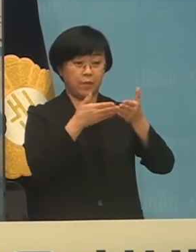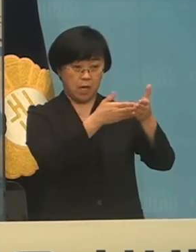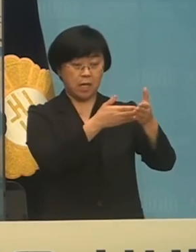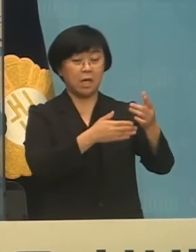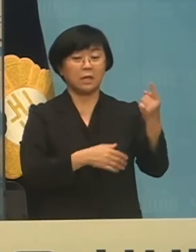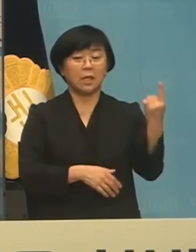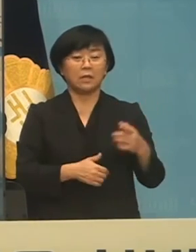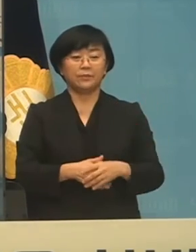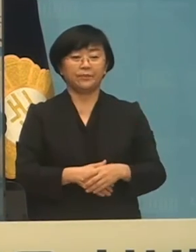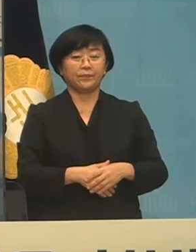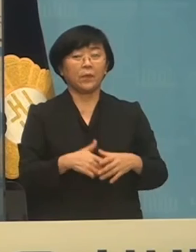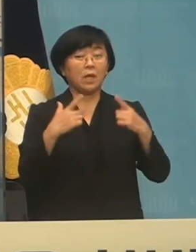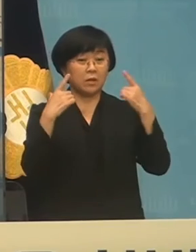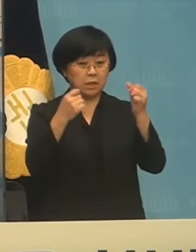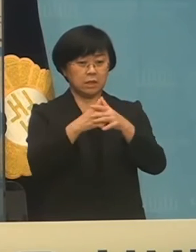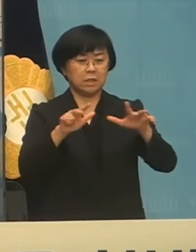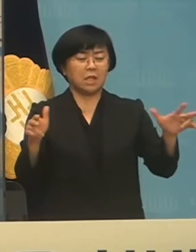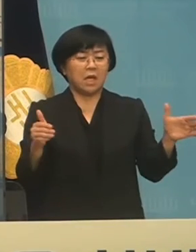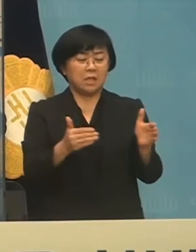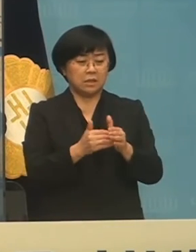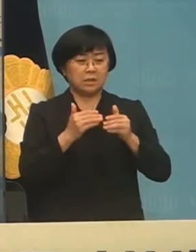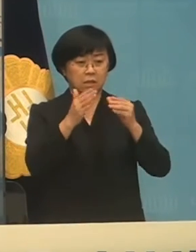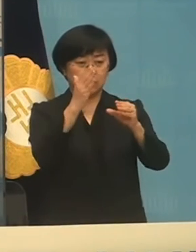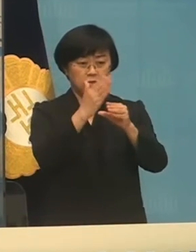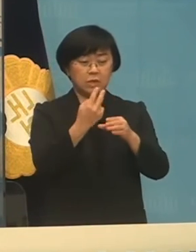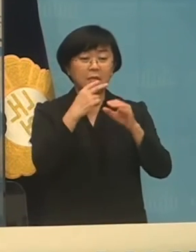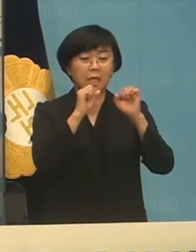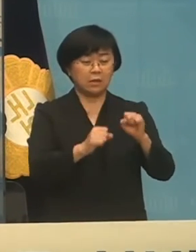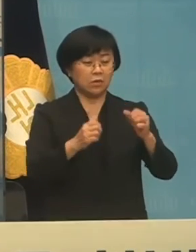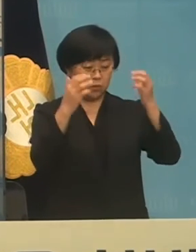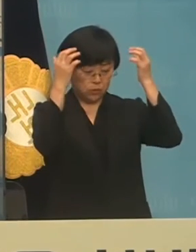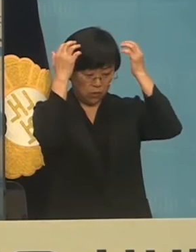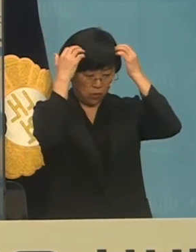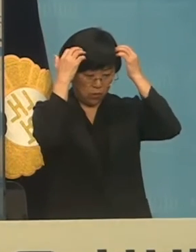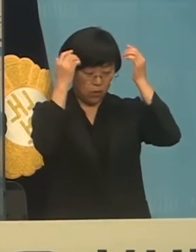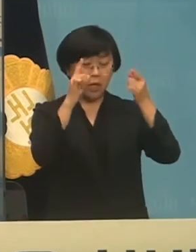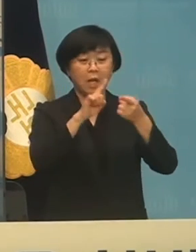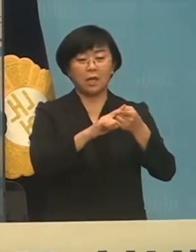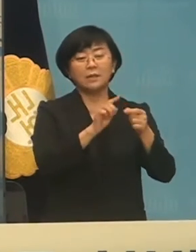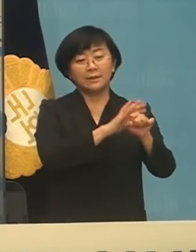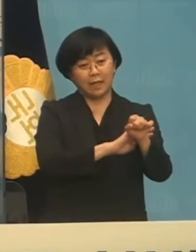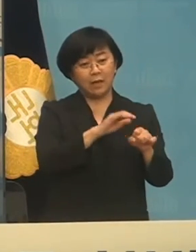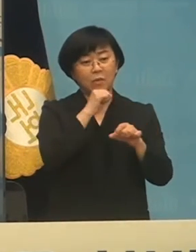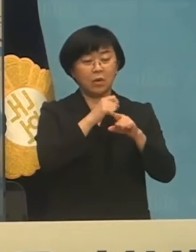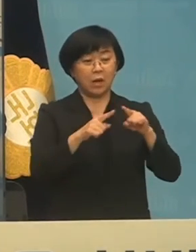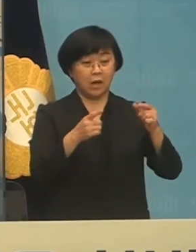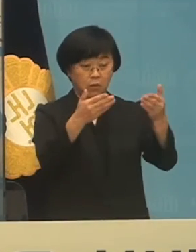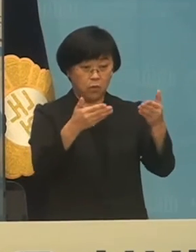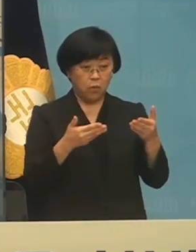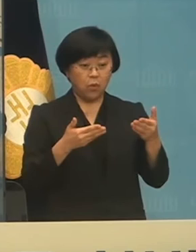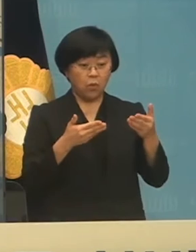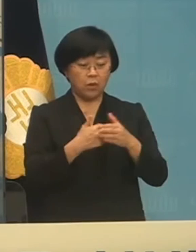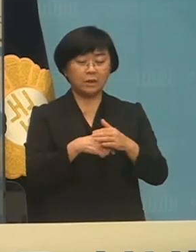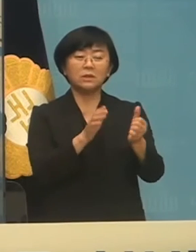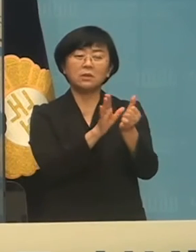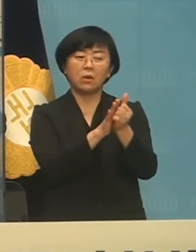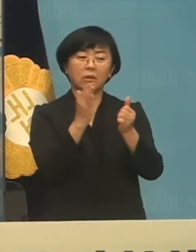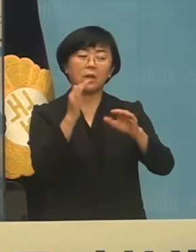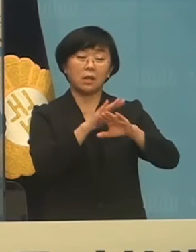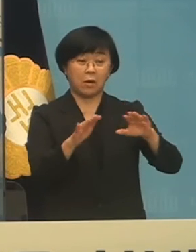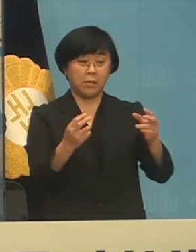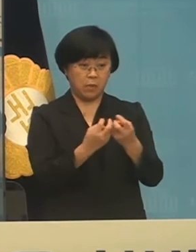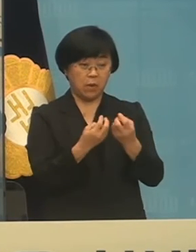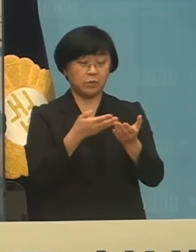주십시오. 하나, 여전히 현재 진영형인 생존자들의 고통에 제대로 평가하고 지원 대책을